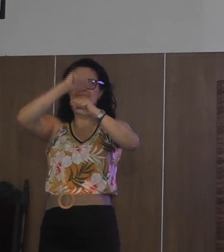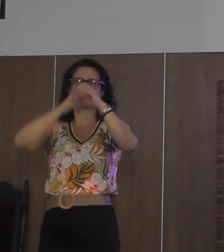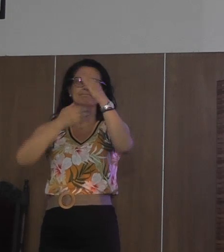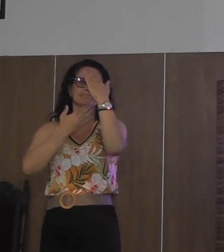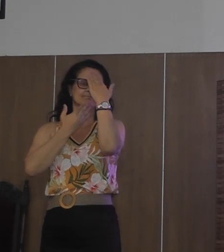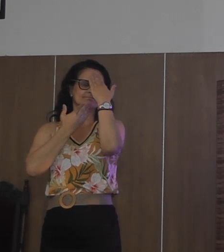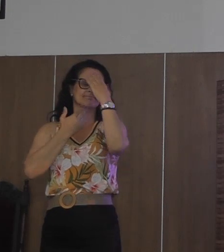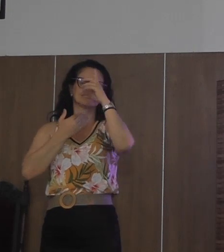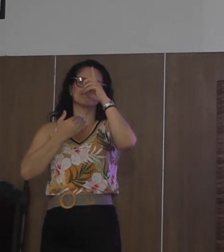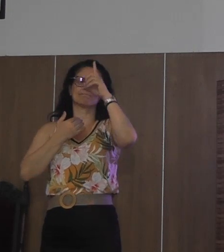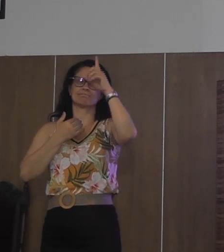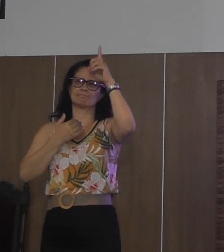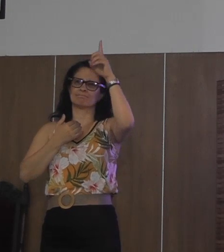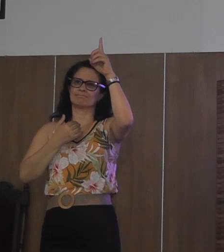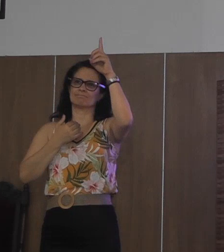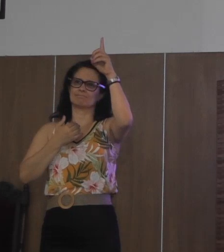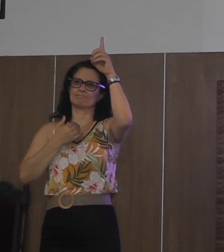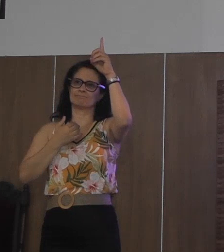Não há como ir longe